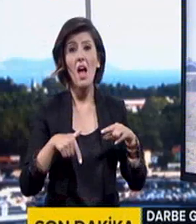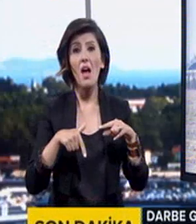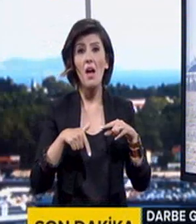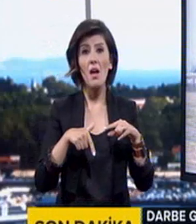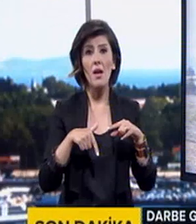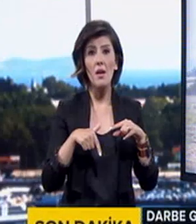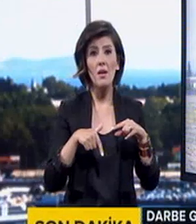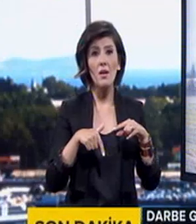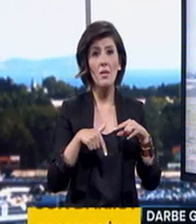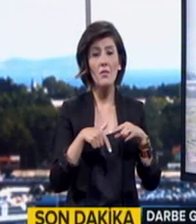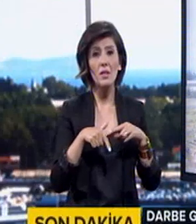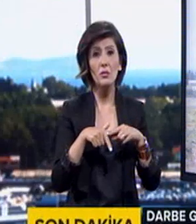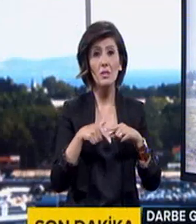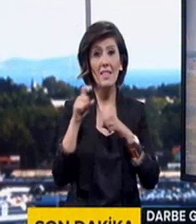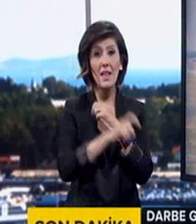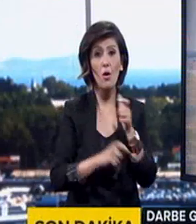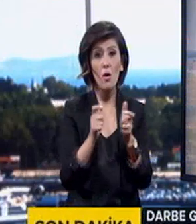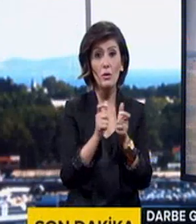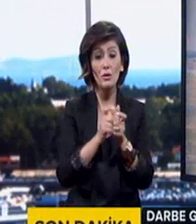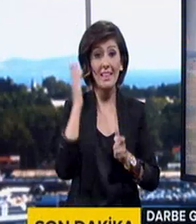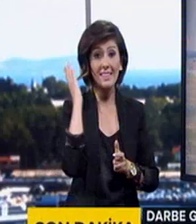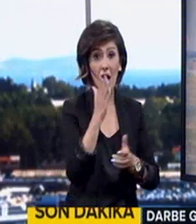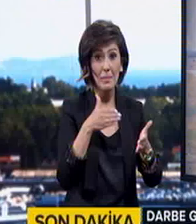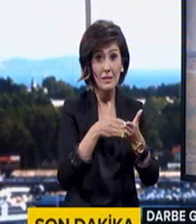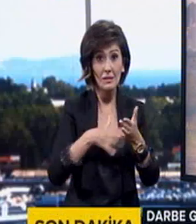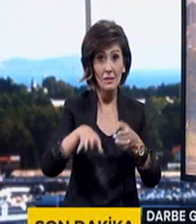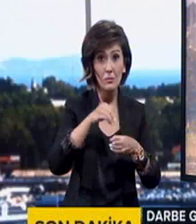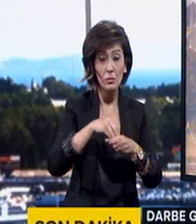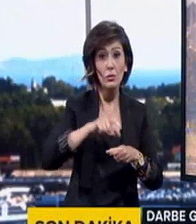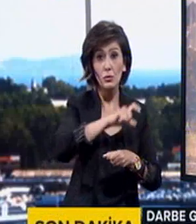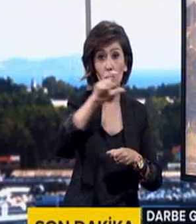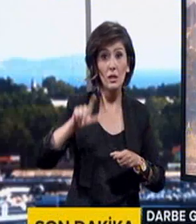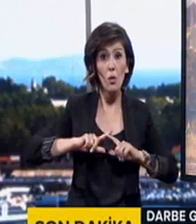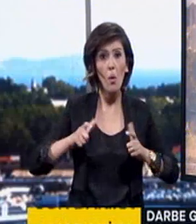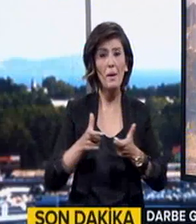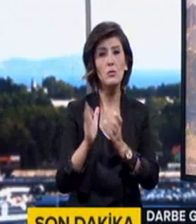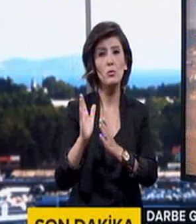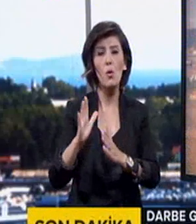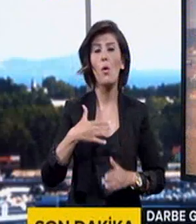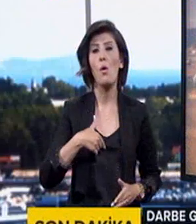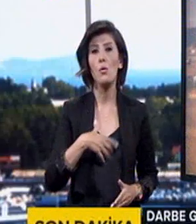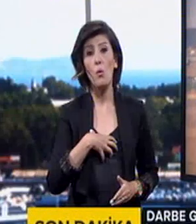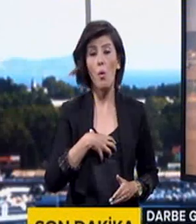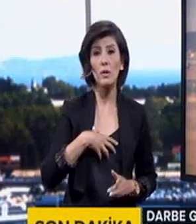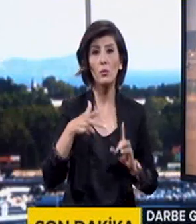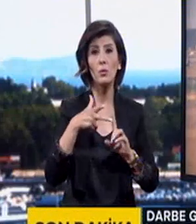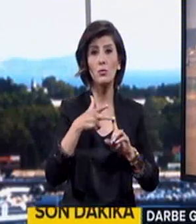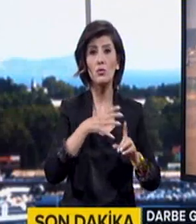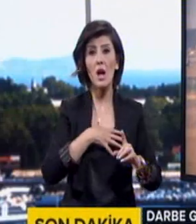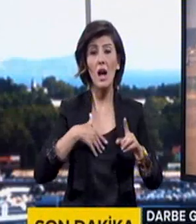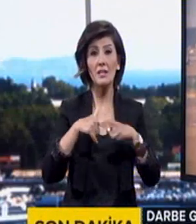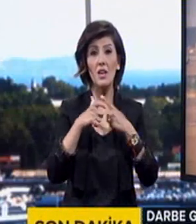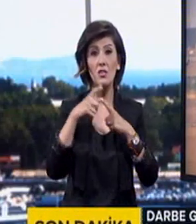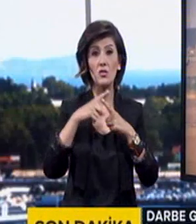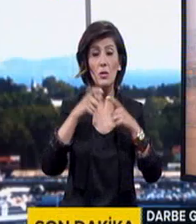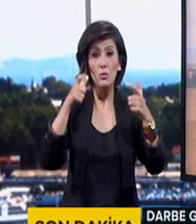girdi. Fethullahçı terör örgütünün darbe girişimi kapsamında yurttaki operasyonlar sürüyor. Konya'da 3. Anajet